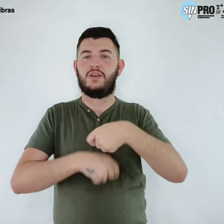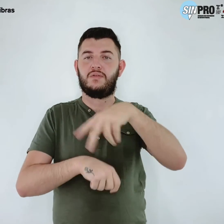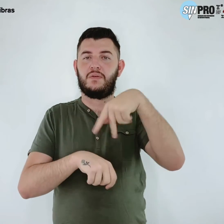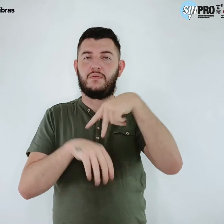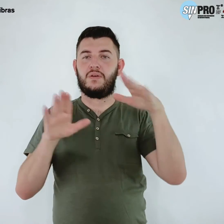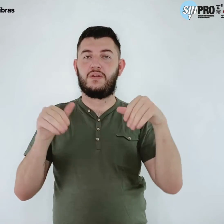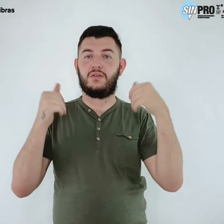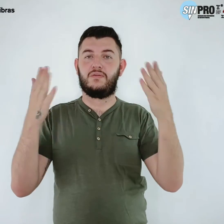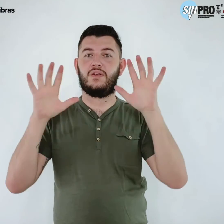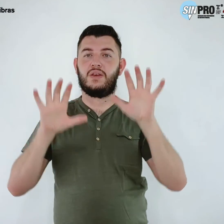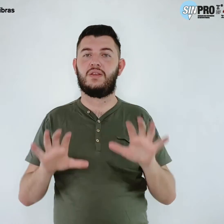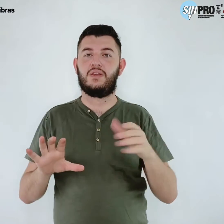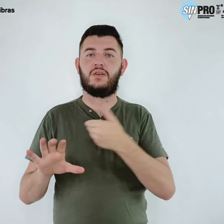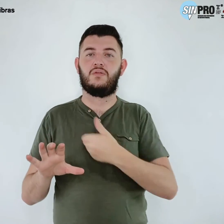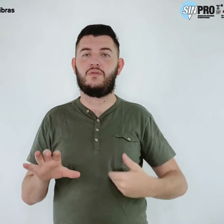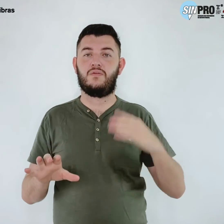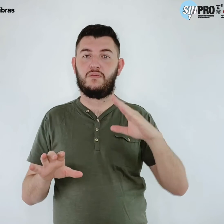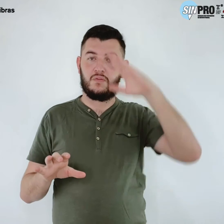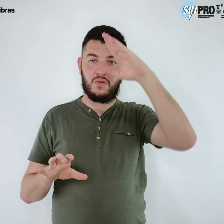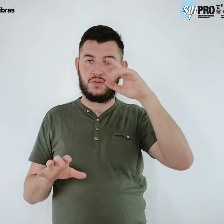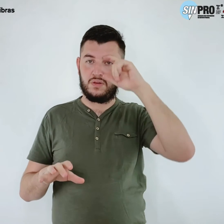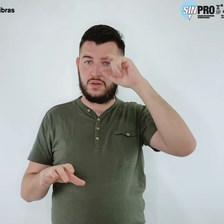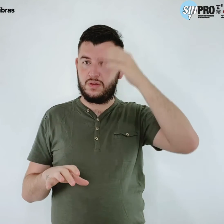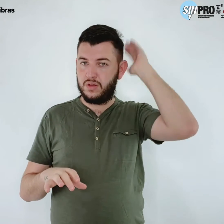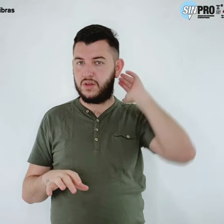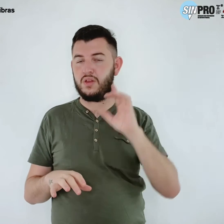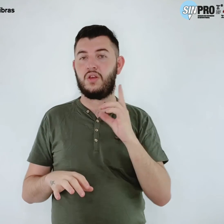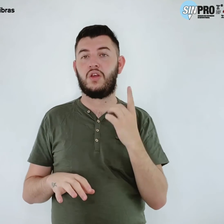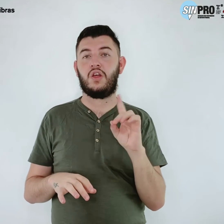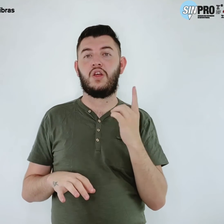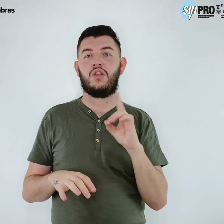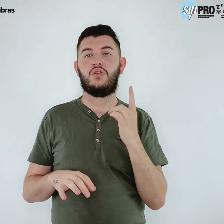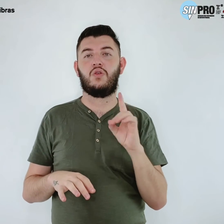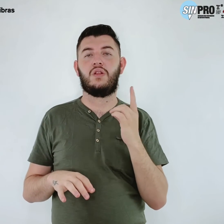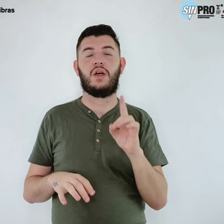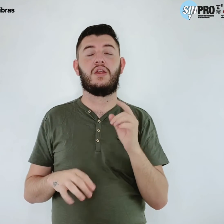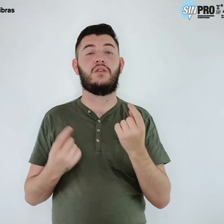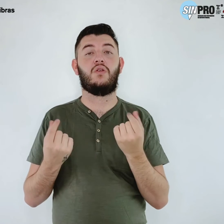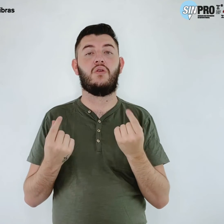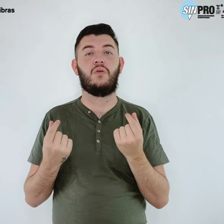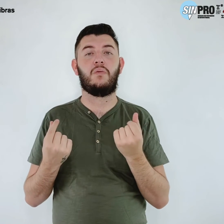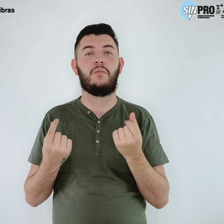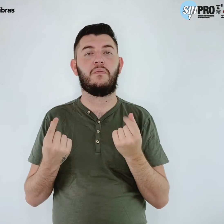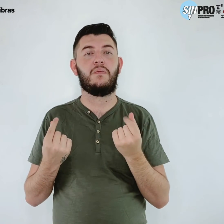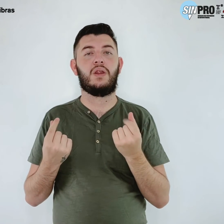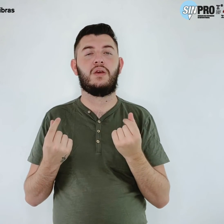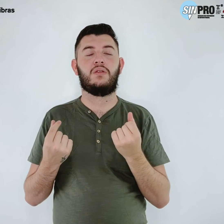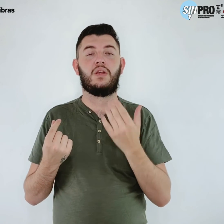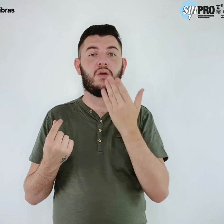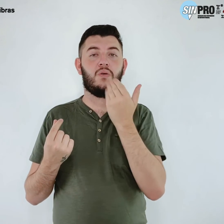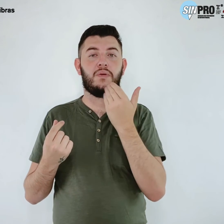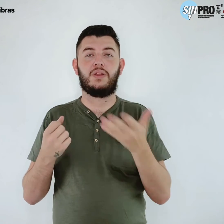países. É assim que o governo Bolsonaro Guedes dolarizou o preço da comida básica dos brasileiros.